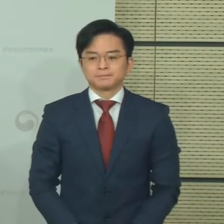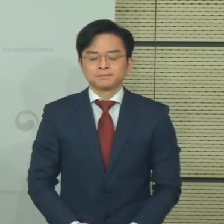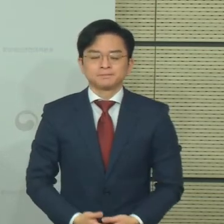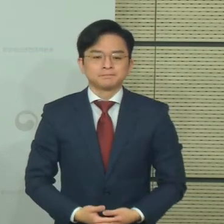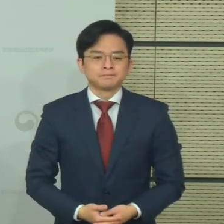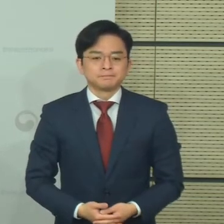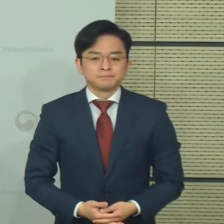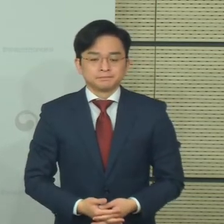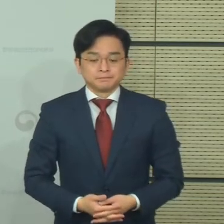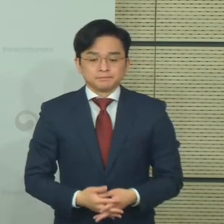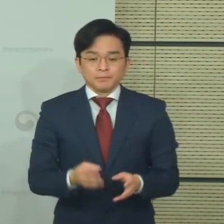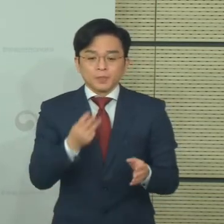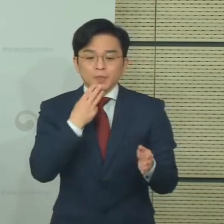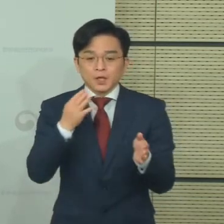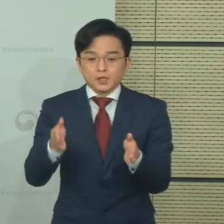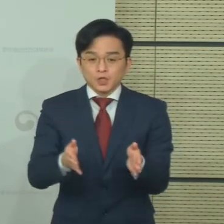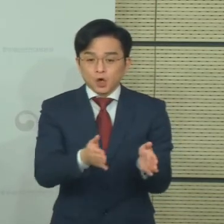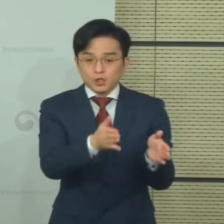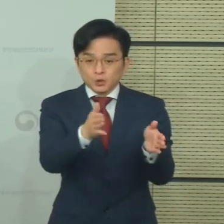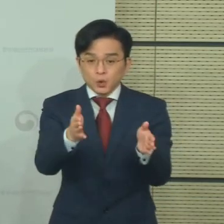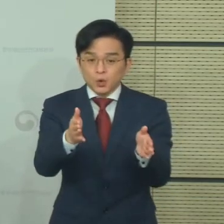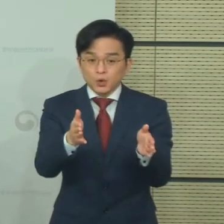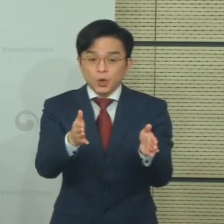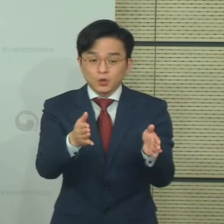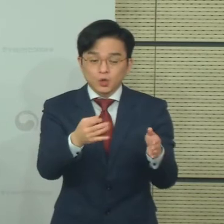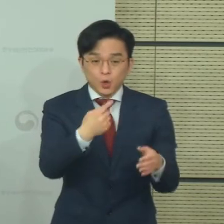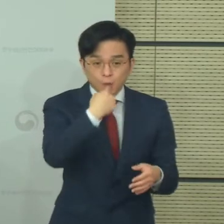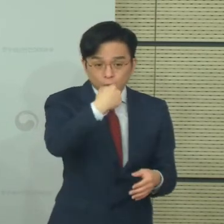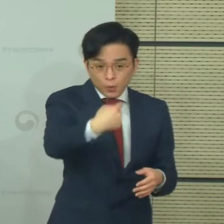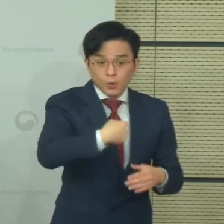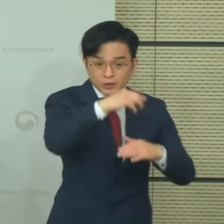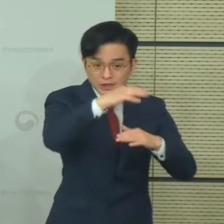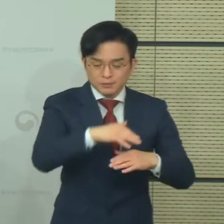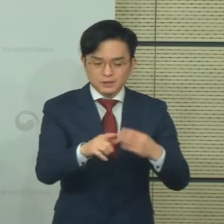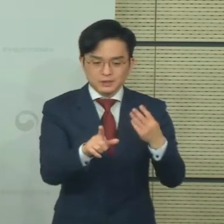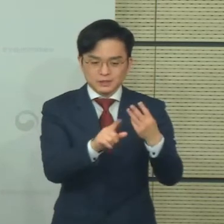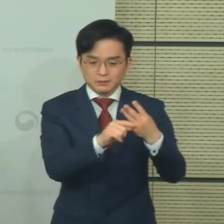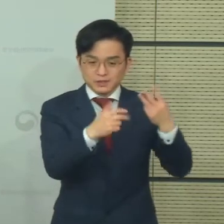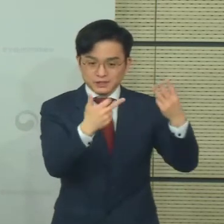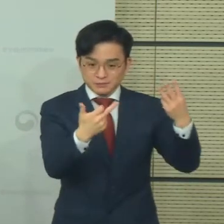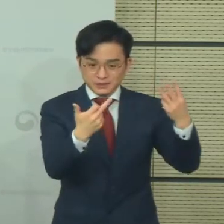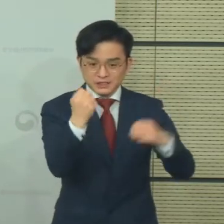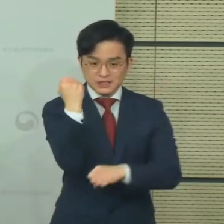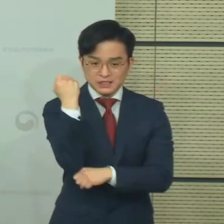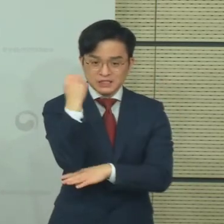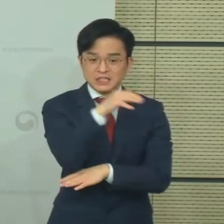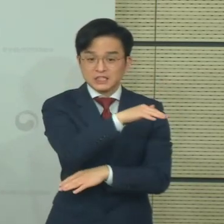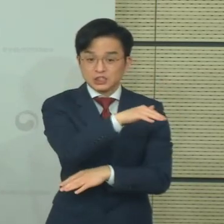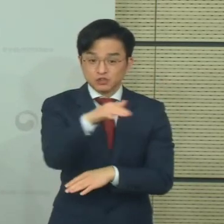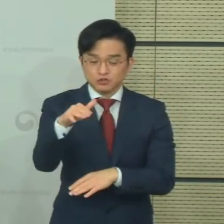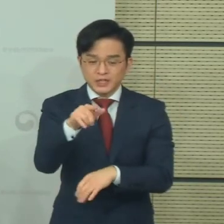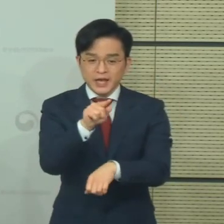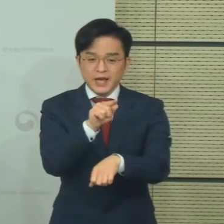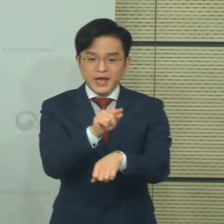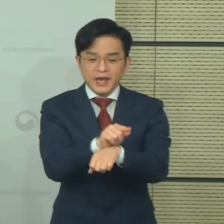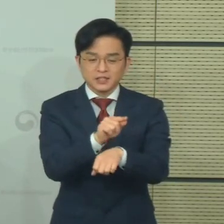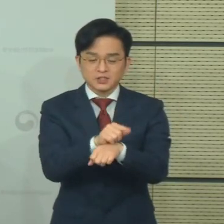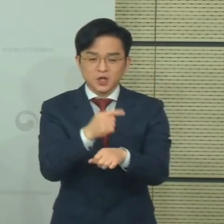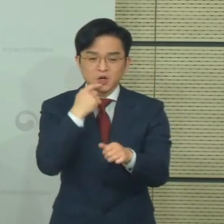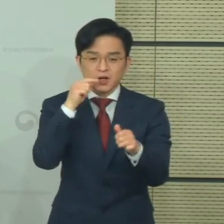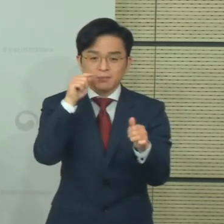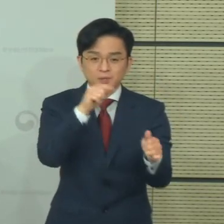네, 경기도에서 올라온 보고에 따르면 3월 17일 기준으로 해서 행정처분